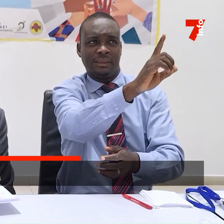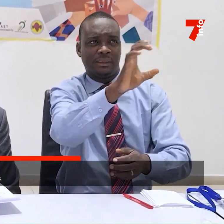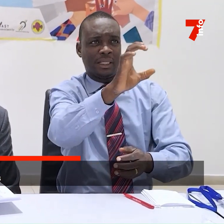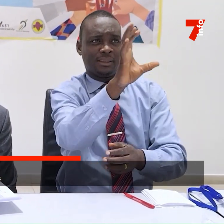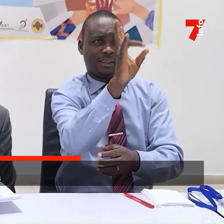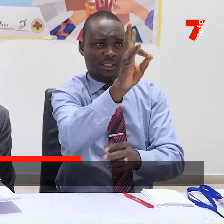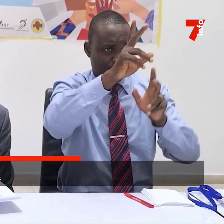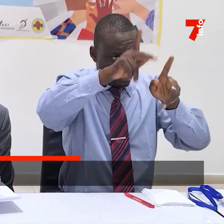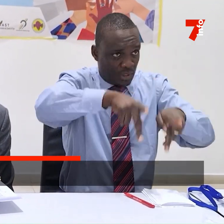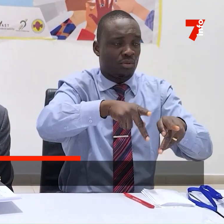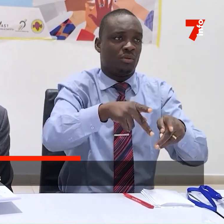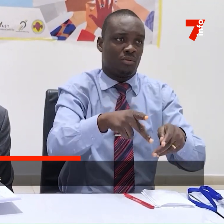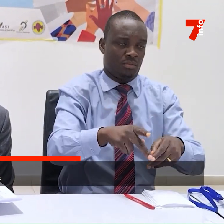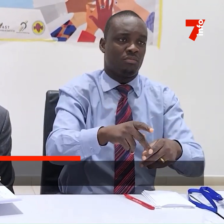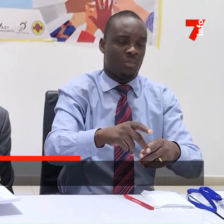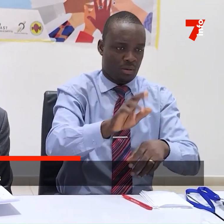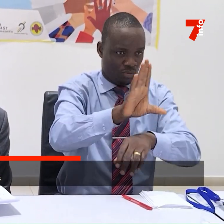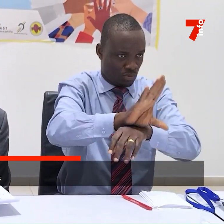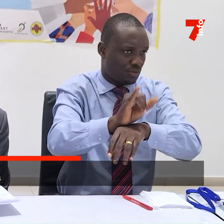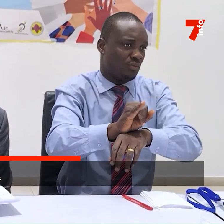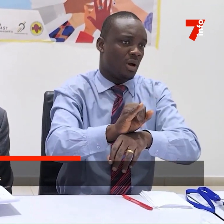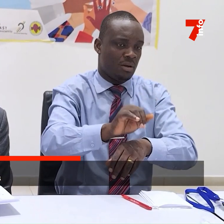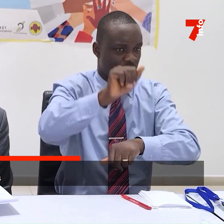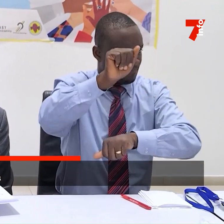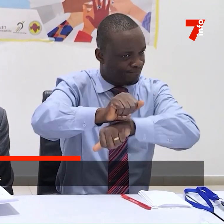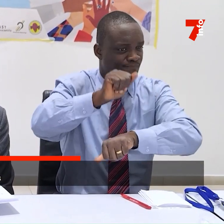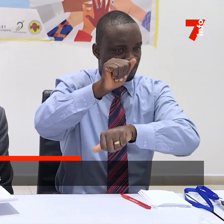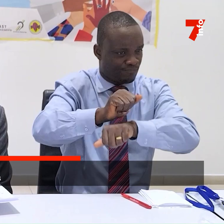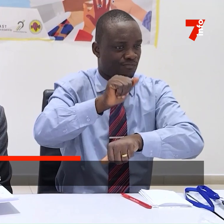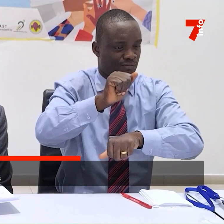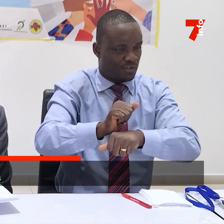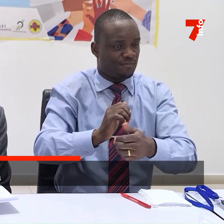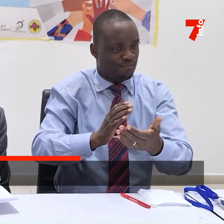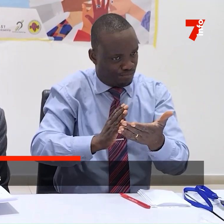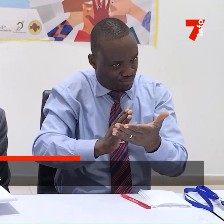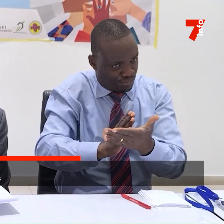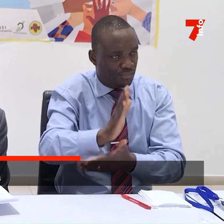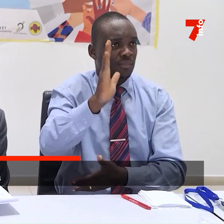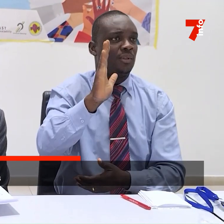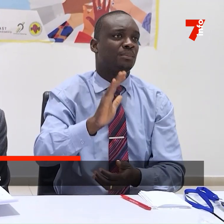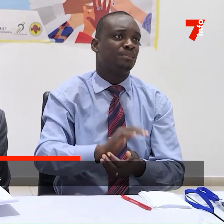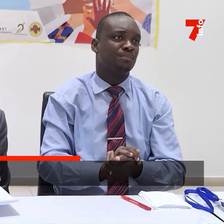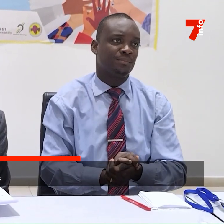un encroche capable et décent.